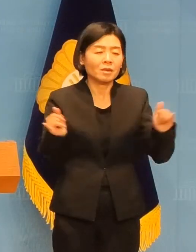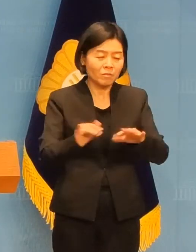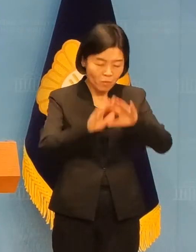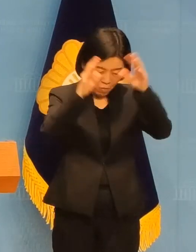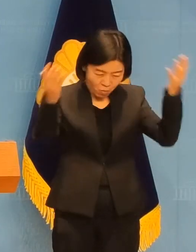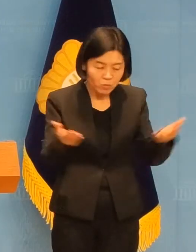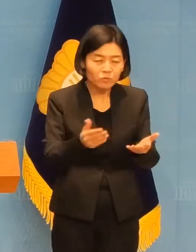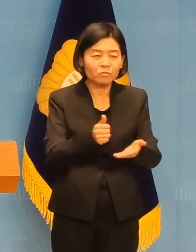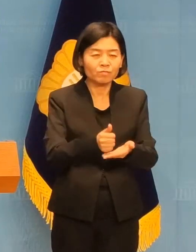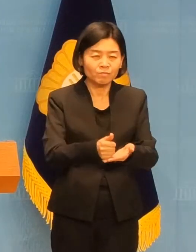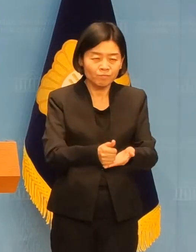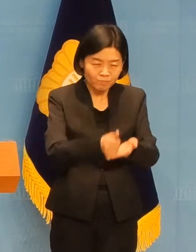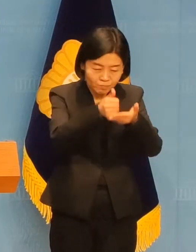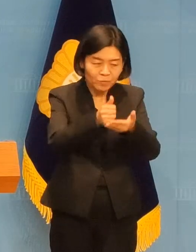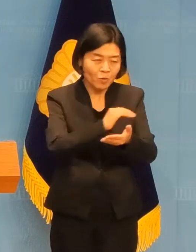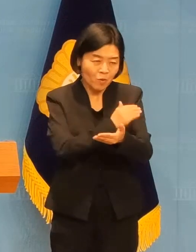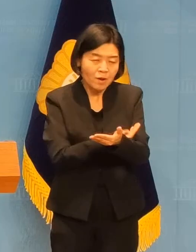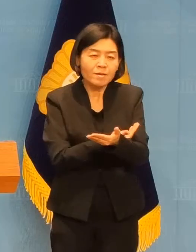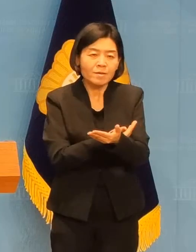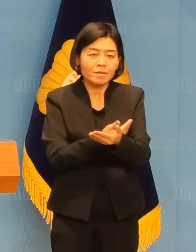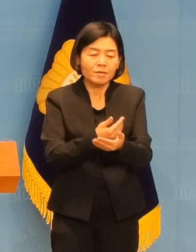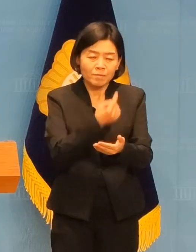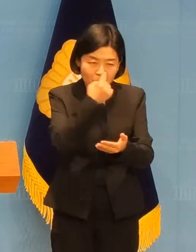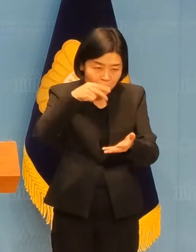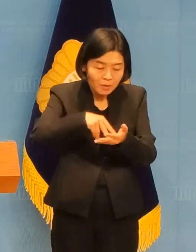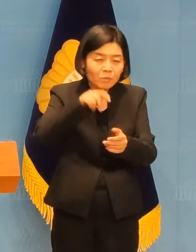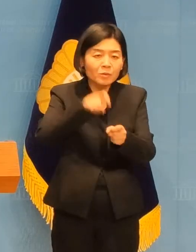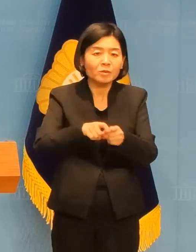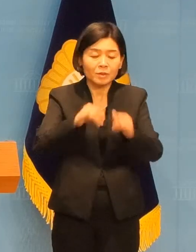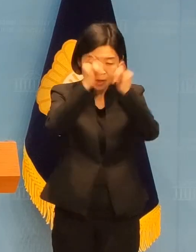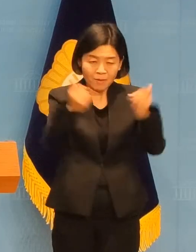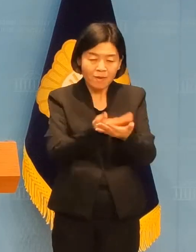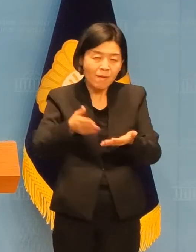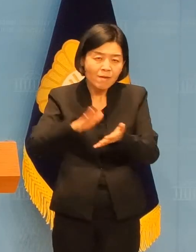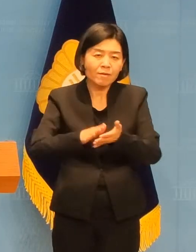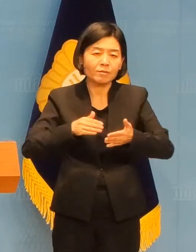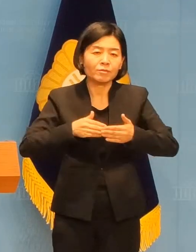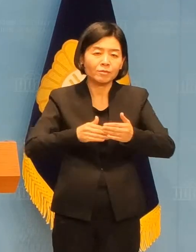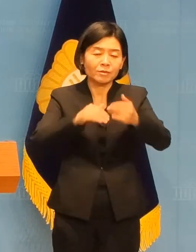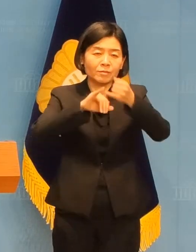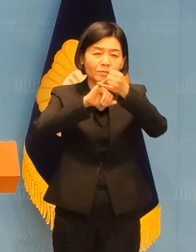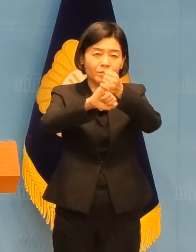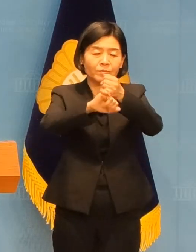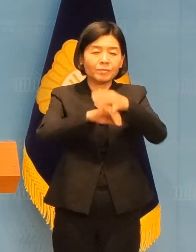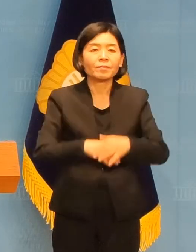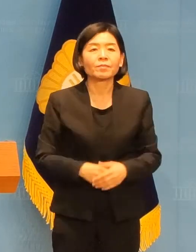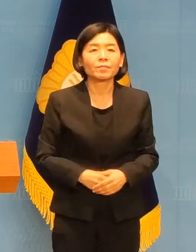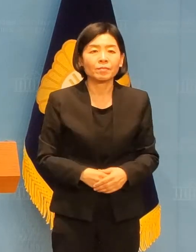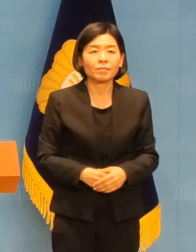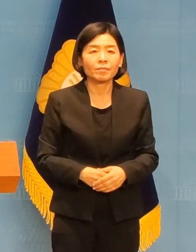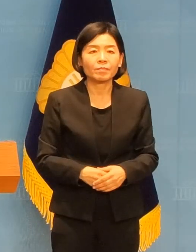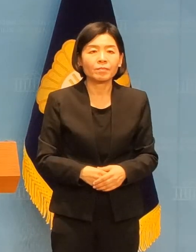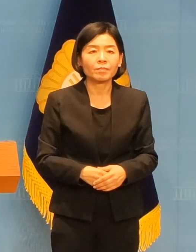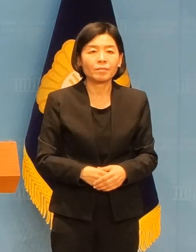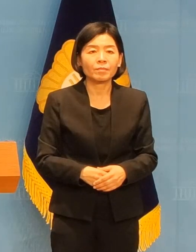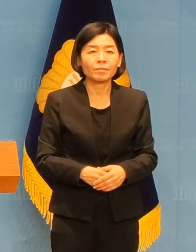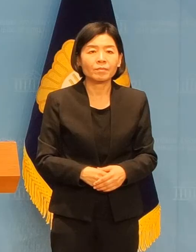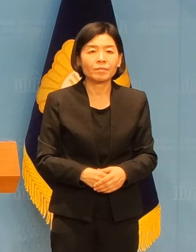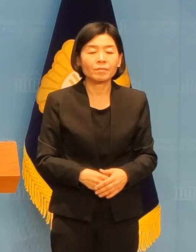보장하는 사회를 만들기 위한 개혁을 끝까지 추진할 것입니다. 두 번째 브리핑